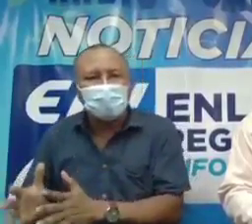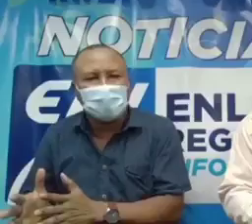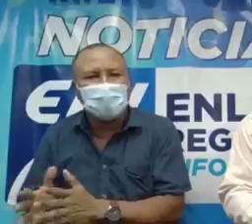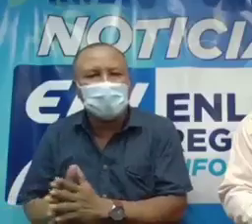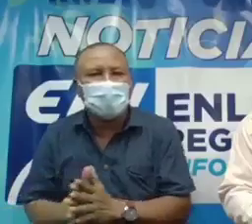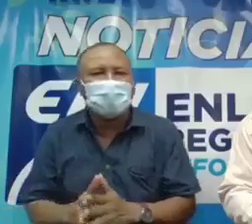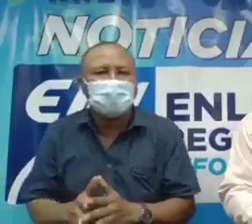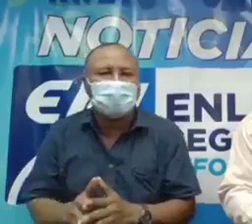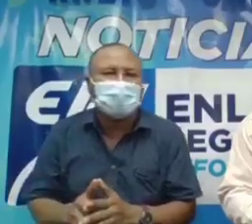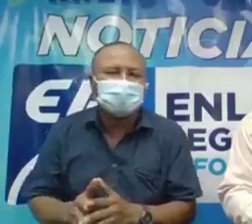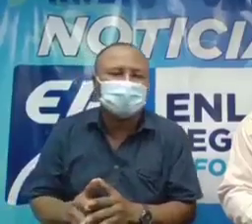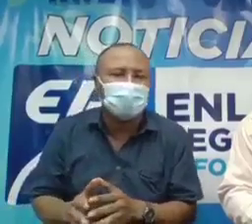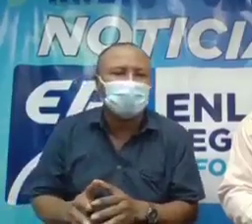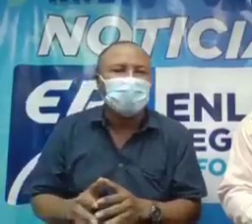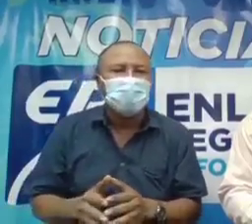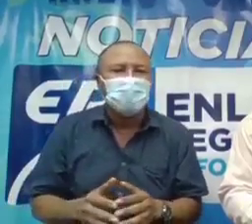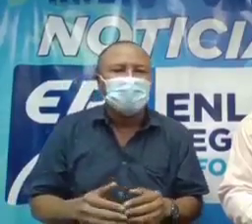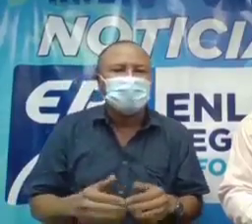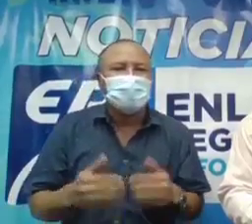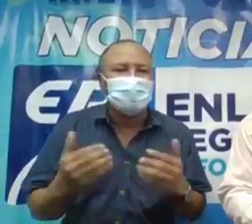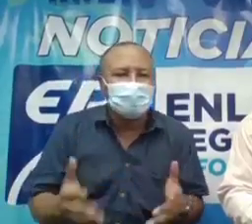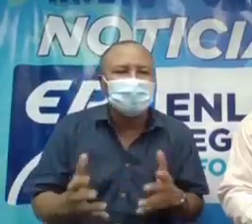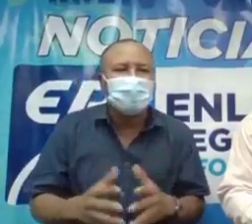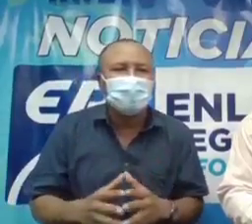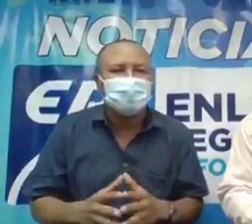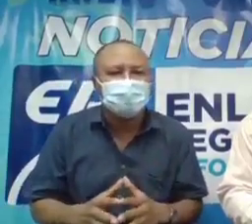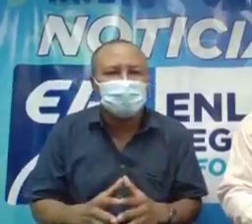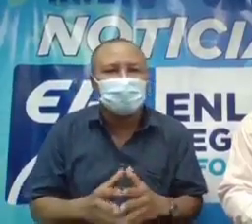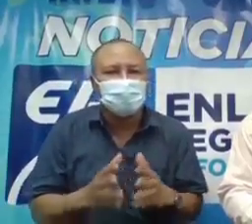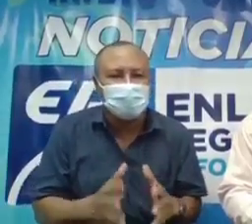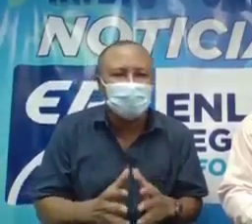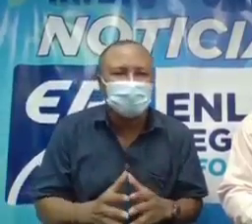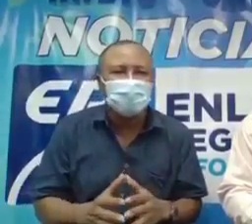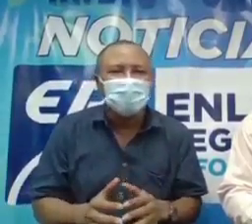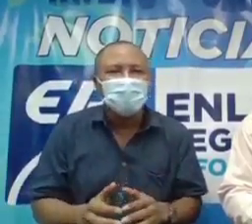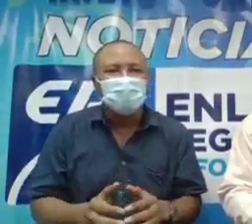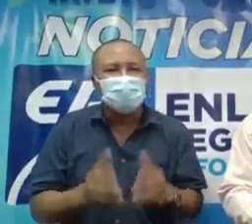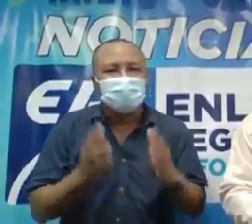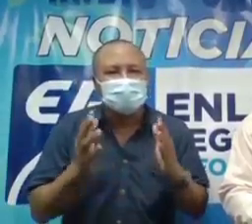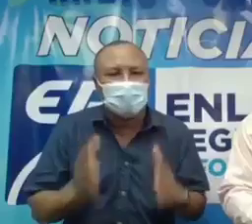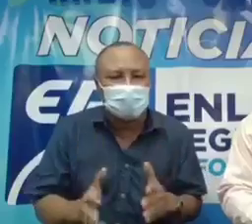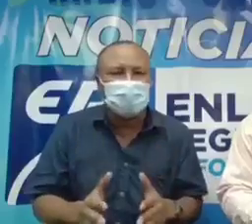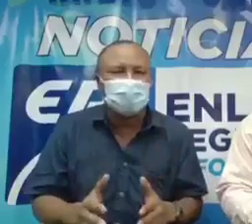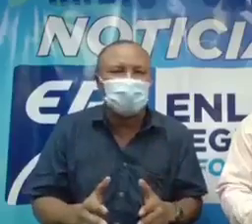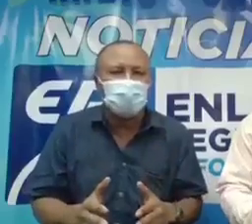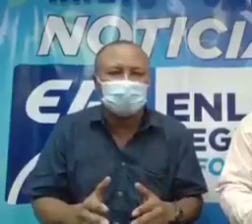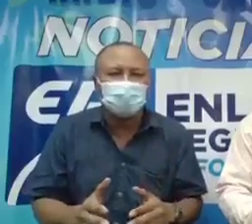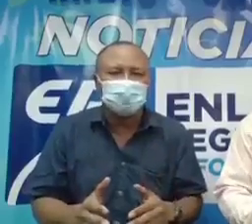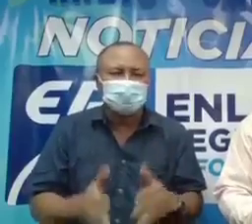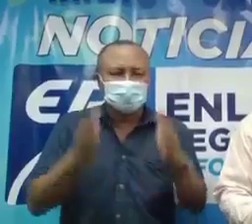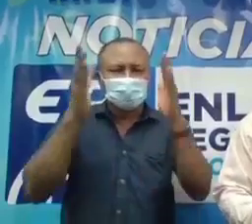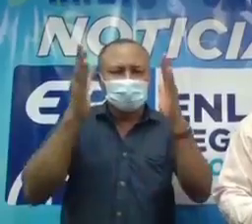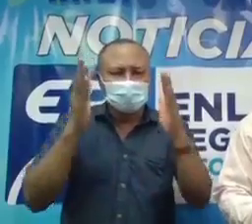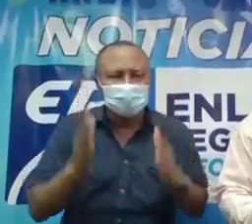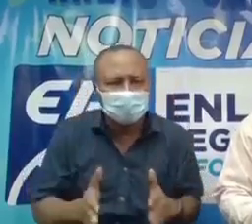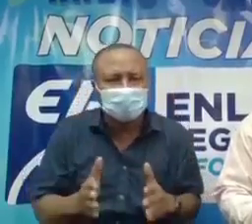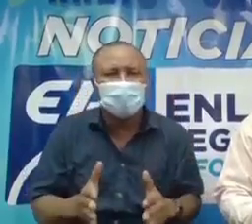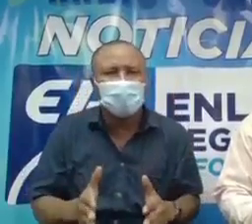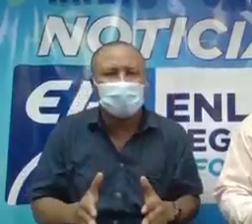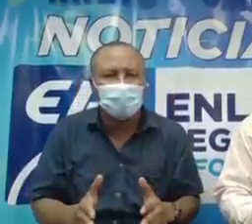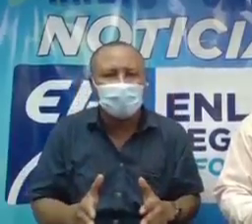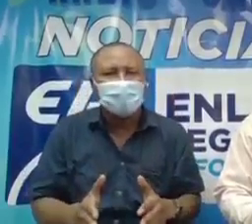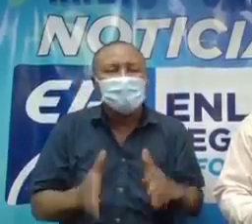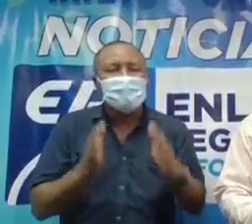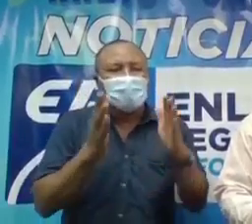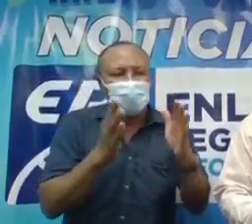luego en la sesión del 10 de diciembre del 2020, donde se aprueba el presupuesto, se